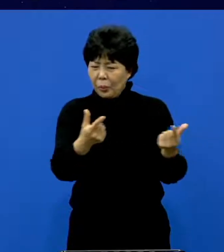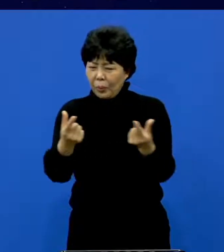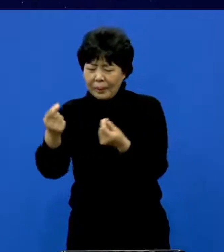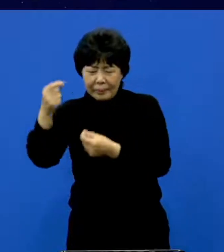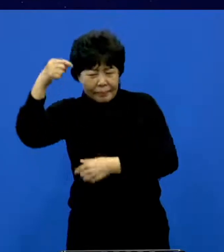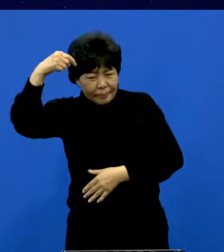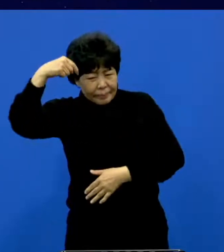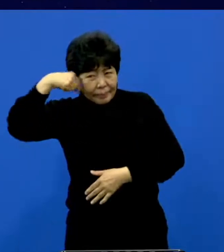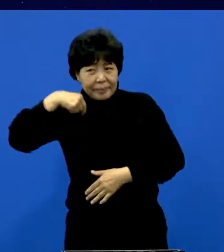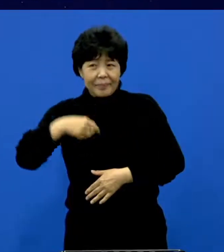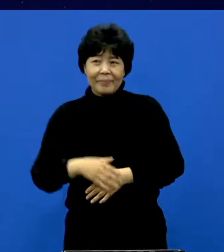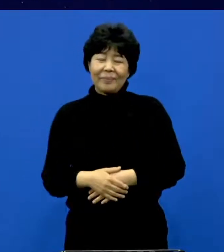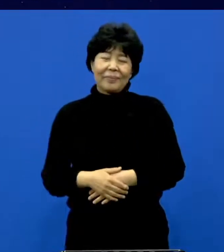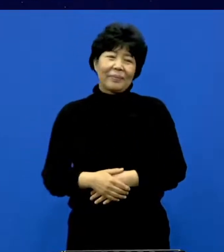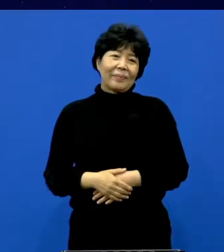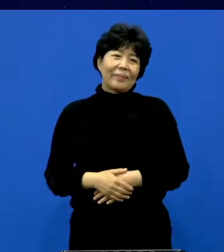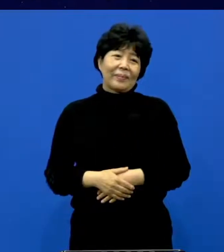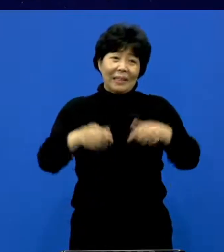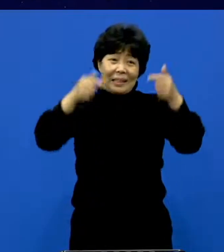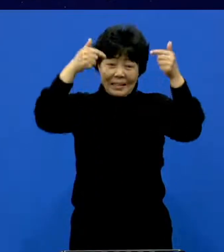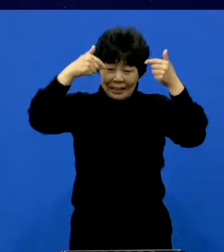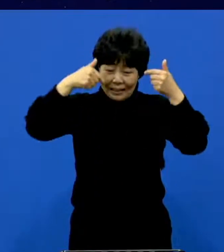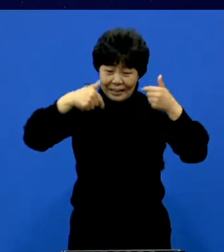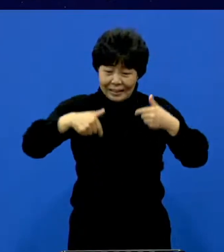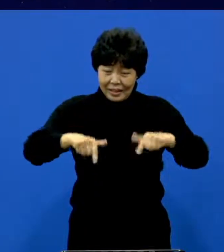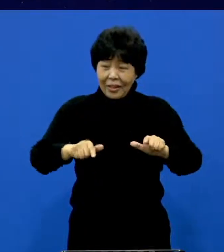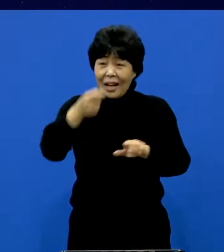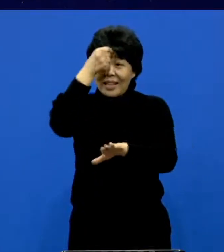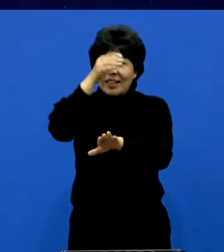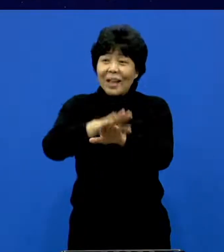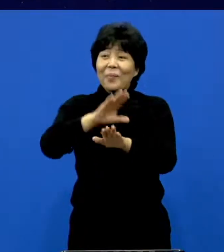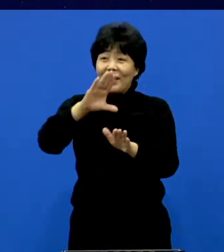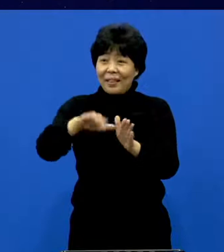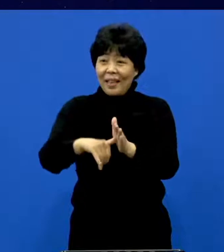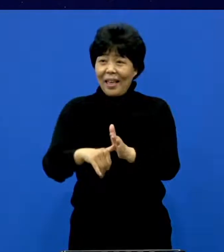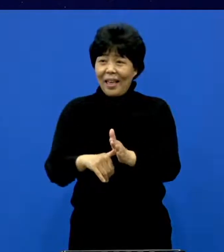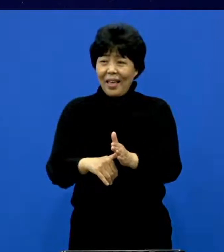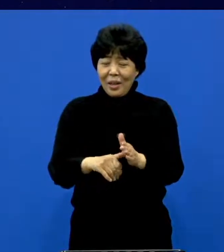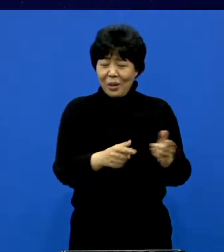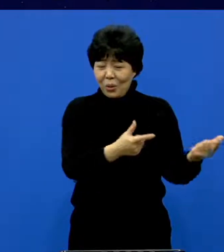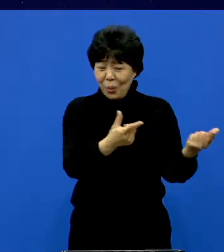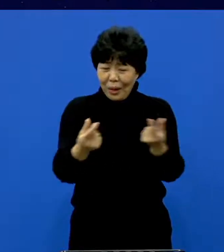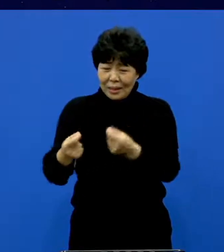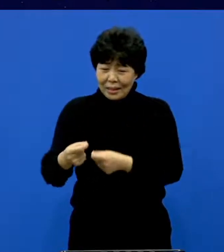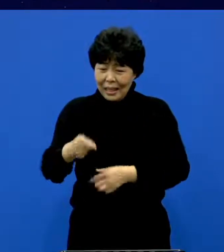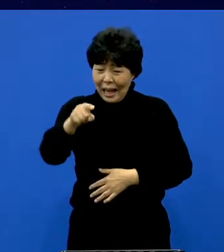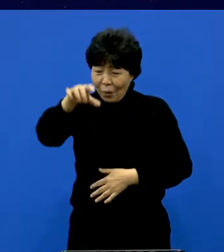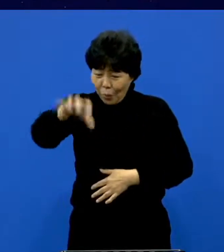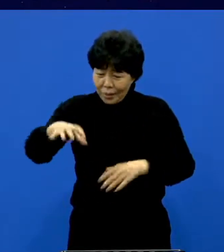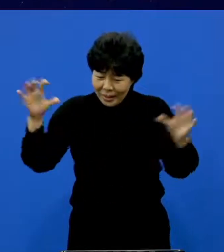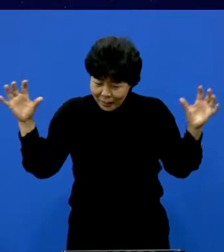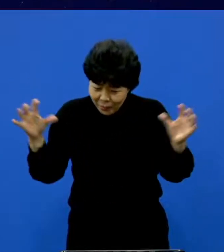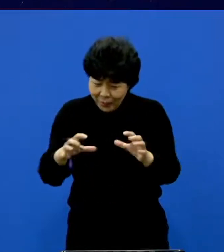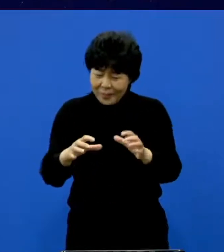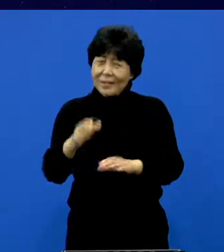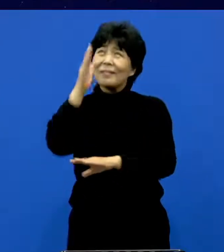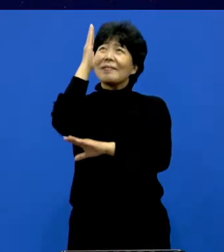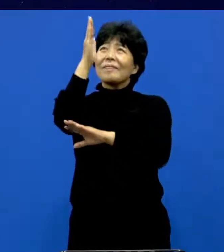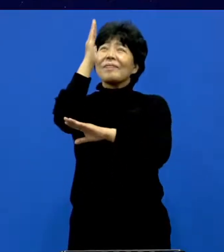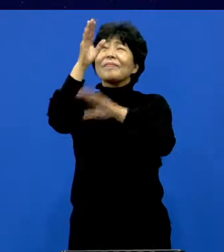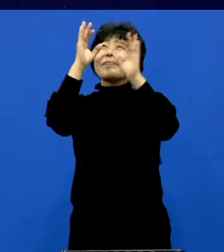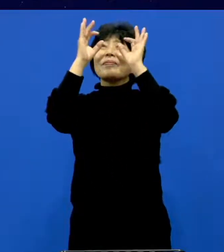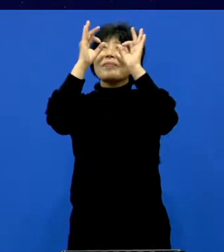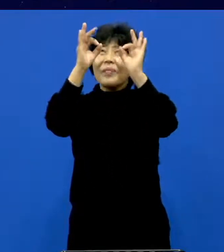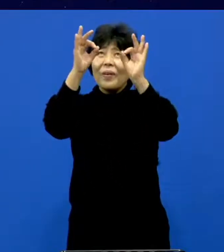오늘도 이 철야에 오면서 우리가 같은 이런 공간 안에서 같이 찬양하고 같이 기도하고 같이 말씀을 듣고